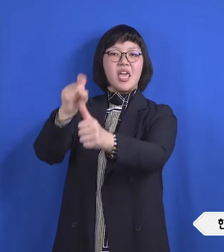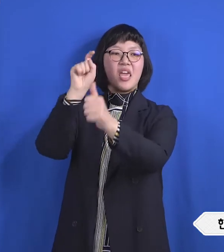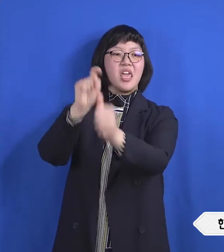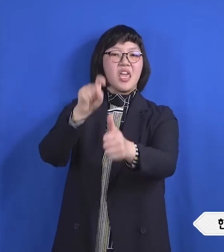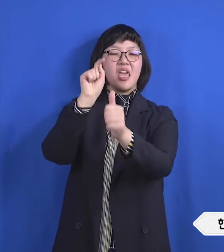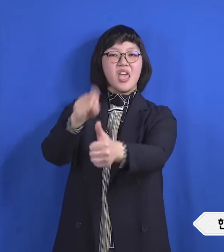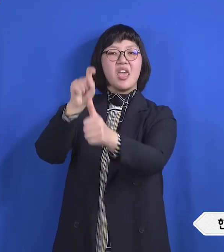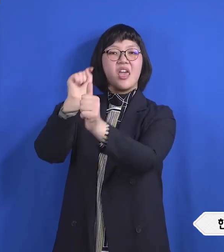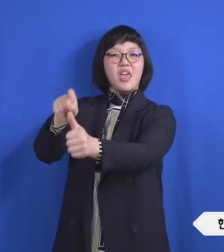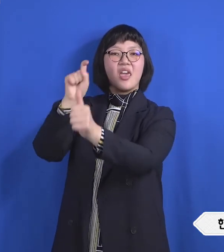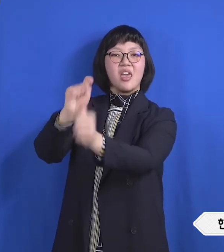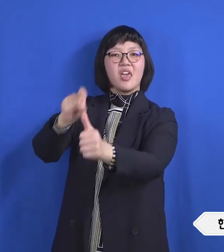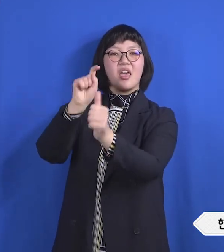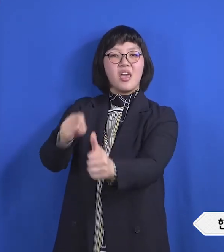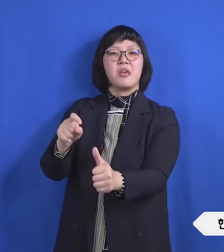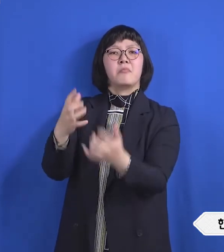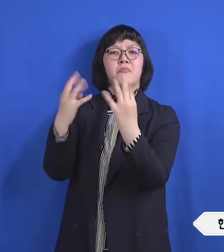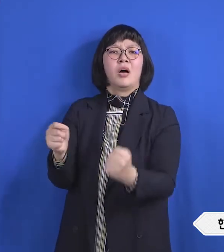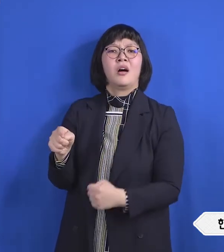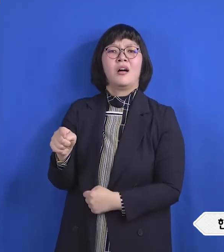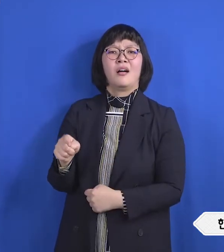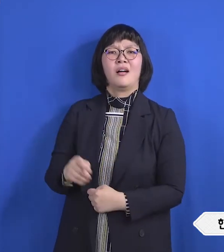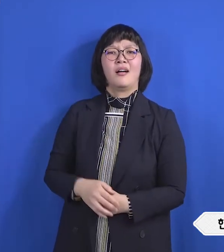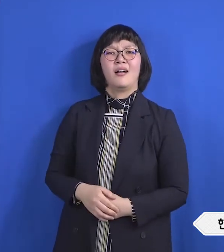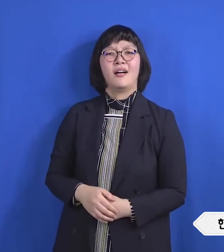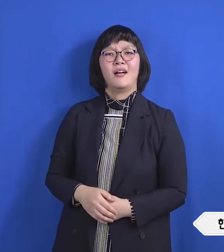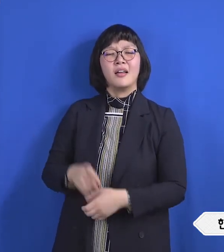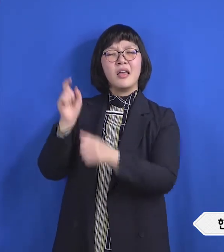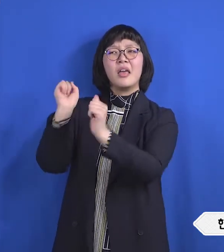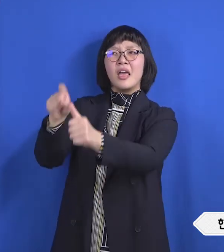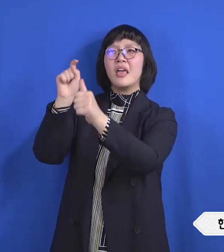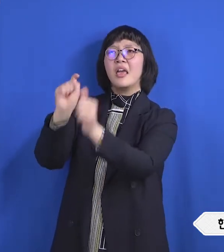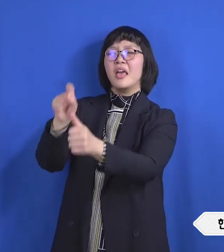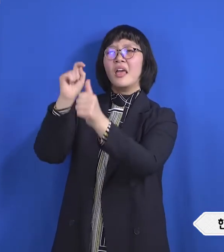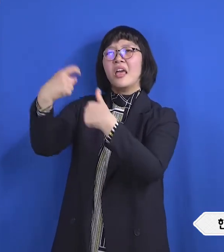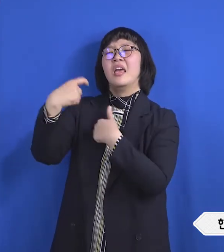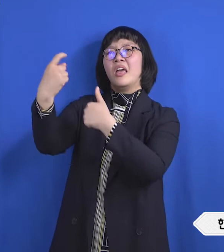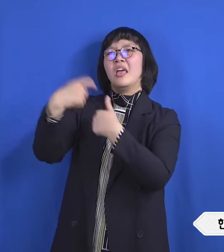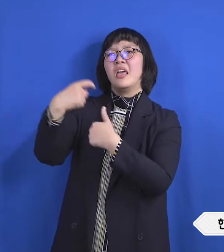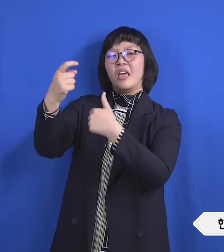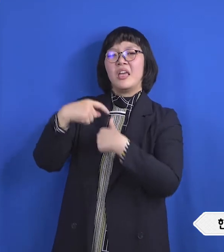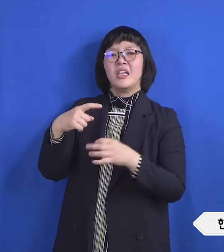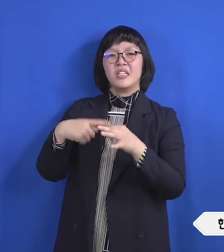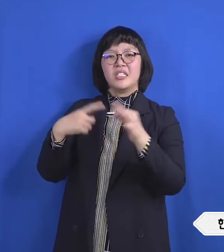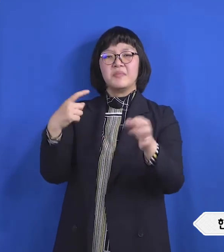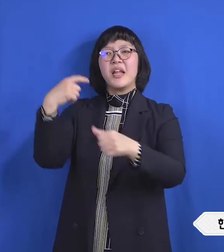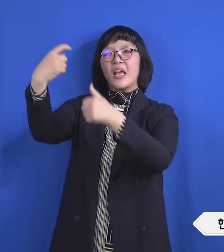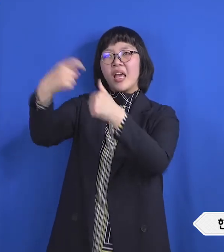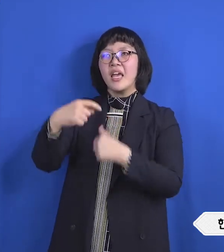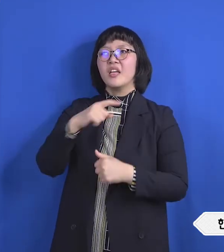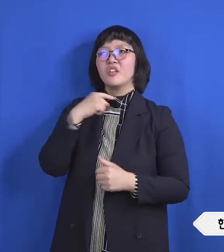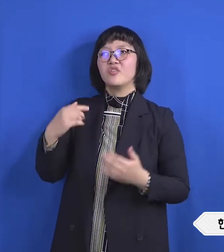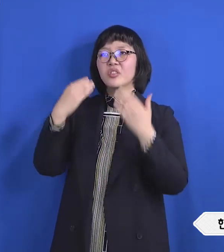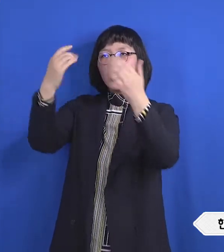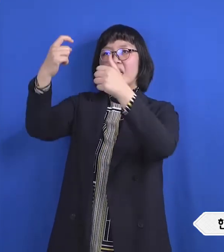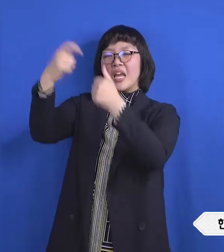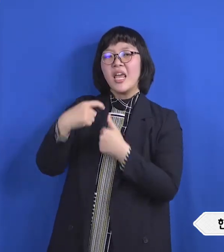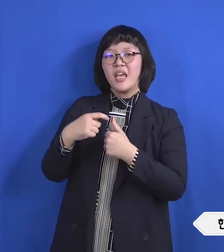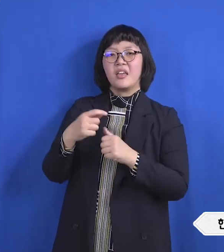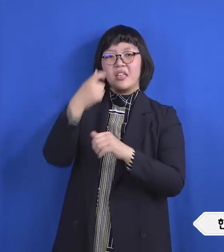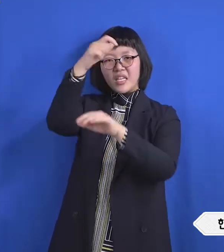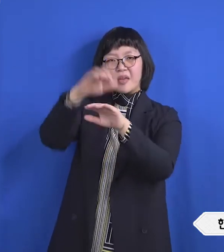식으로 그렇게 명령만을 전달합니다. 11조 하십시오, 주일 성수하십시오, 봉사 좀